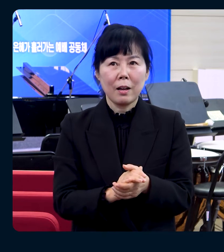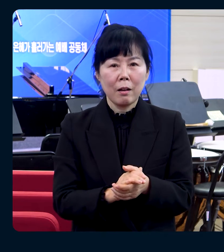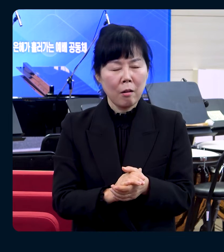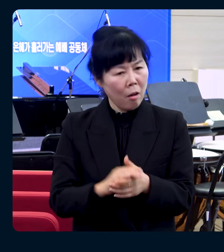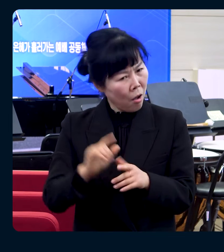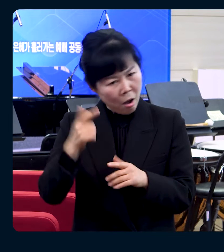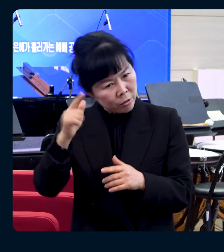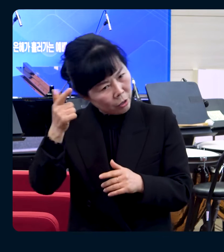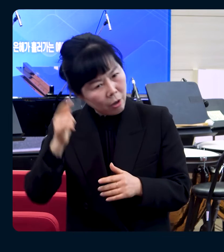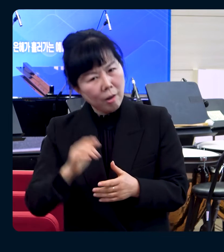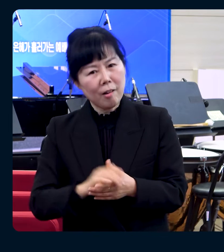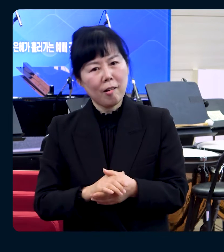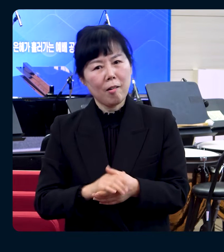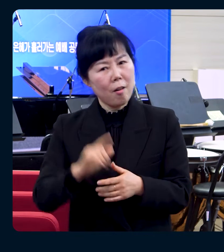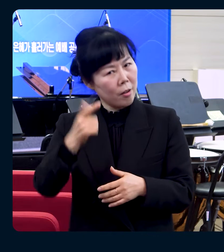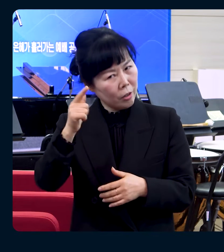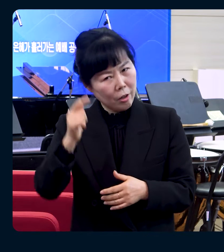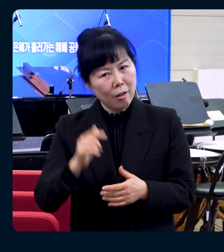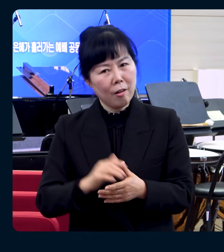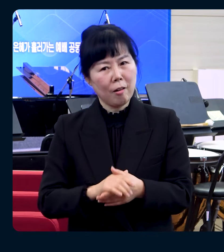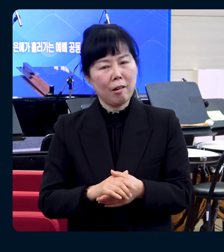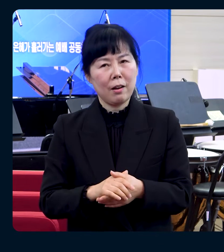말씀하시더라는 거예요. 그럴 리가 없는데